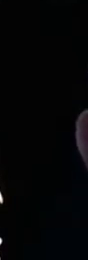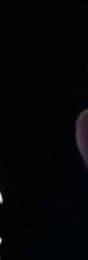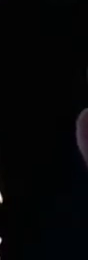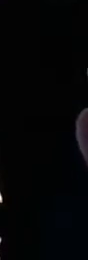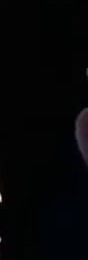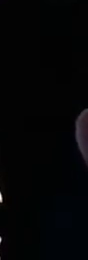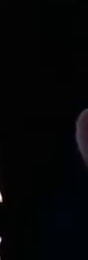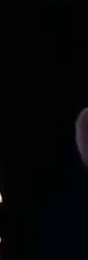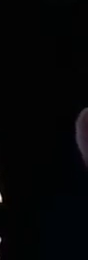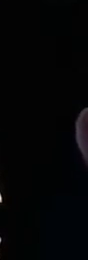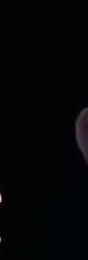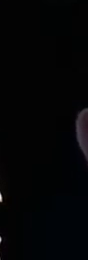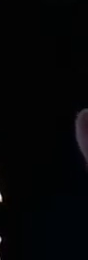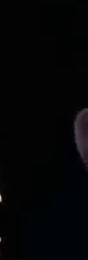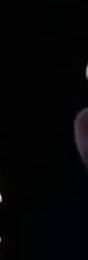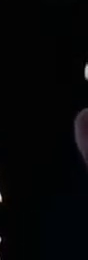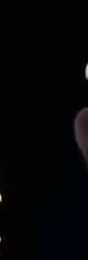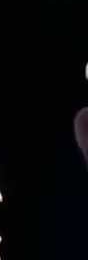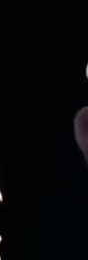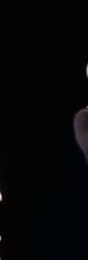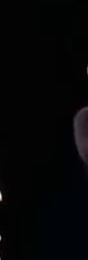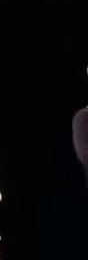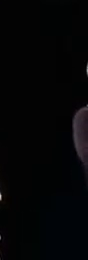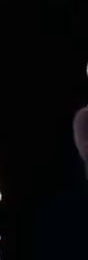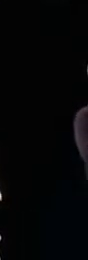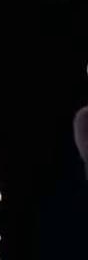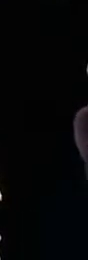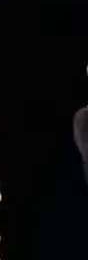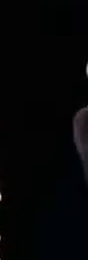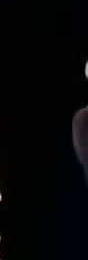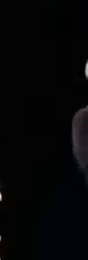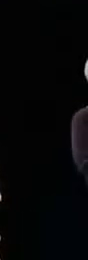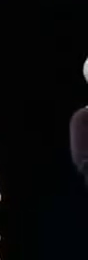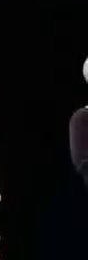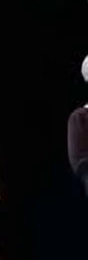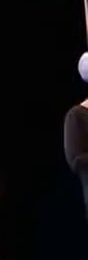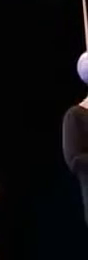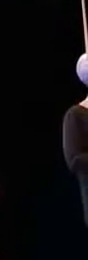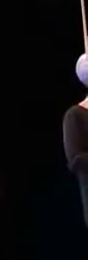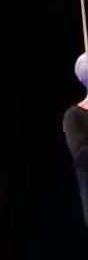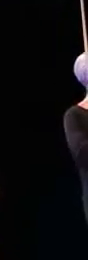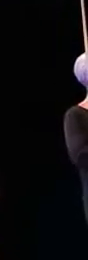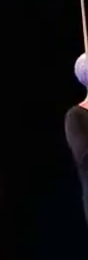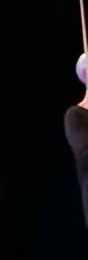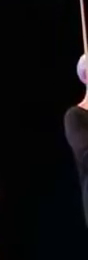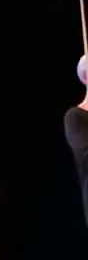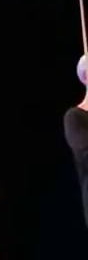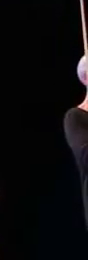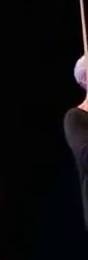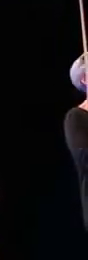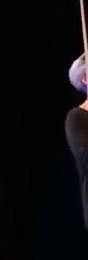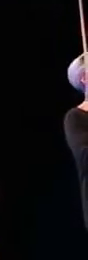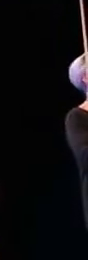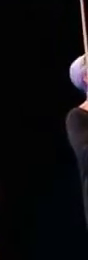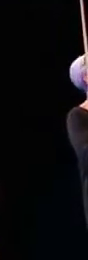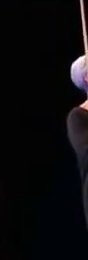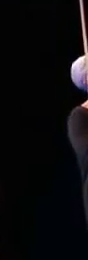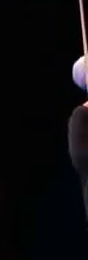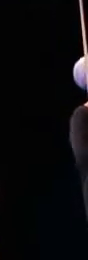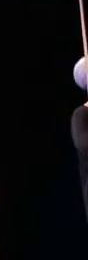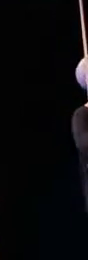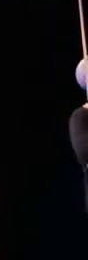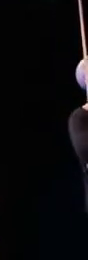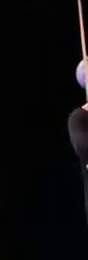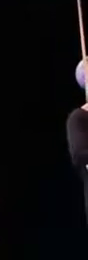avtal som slöts på ett möte 1992. Avtalet säger att länderna ska gemensamt